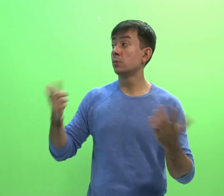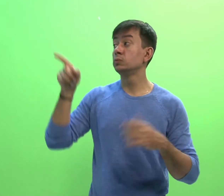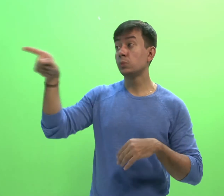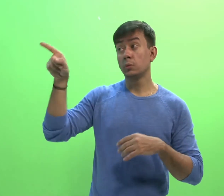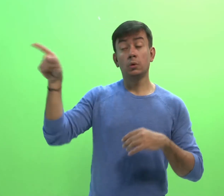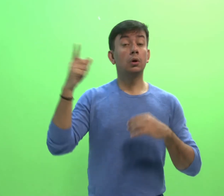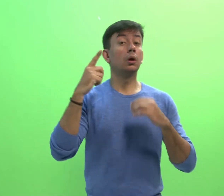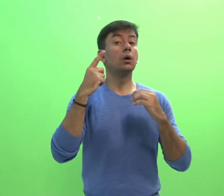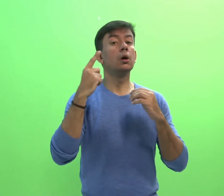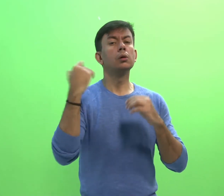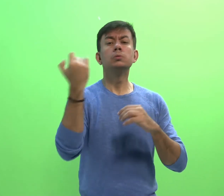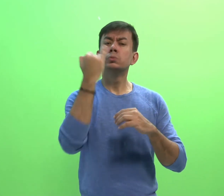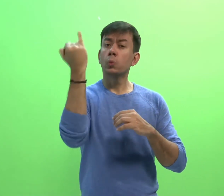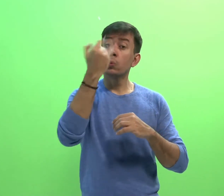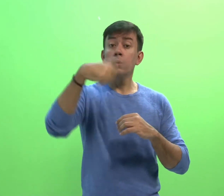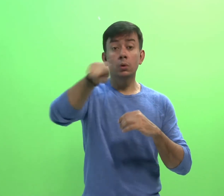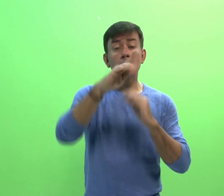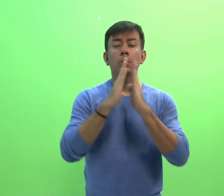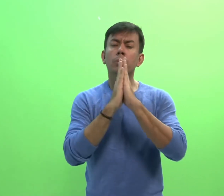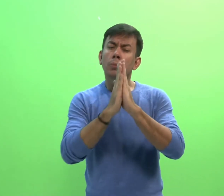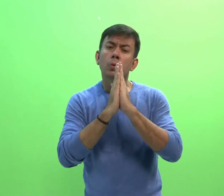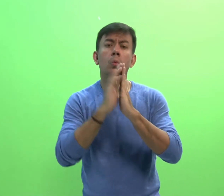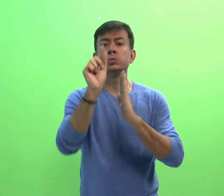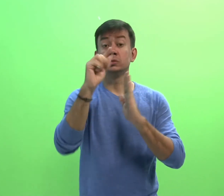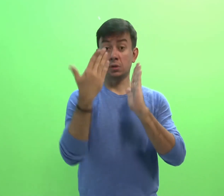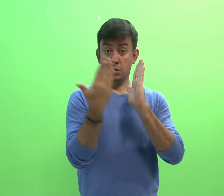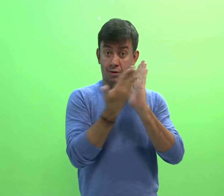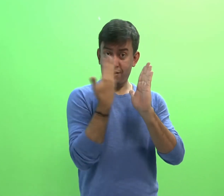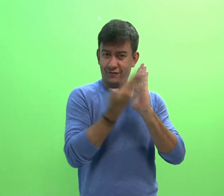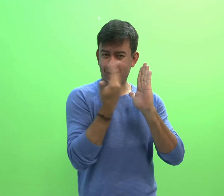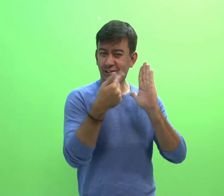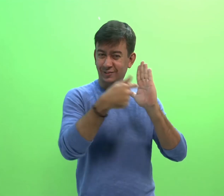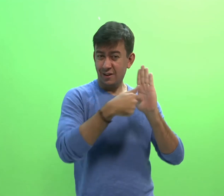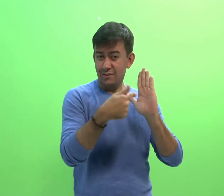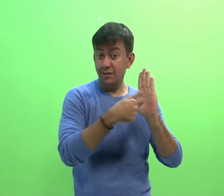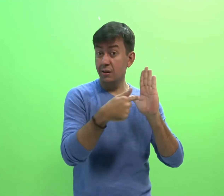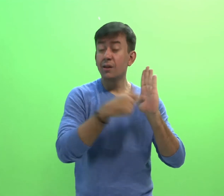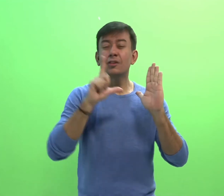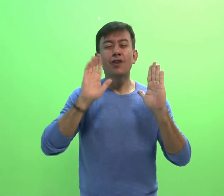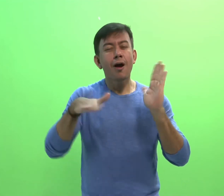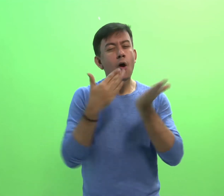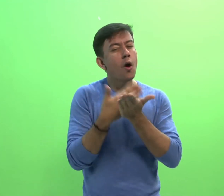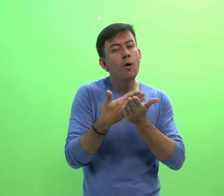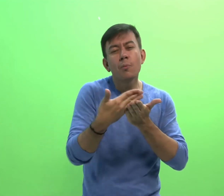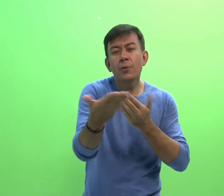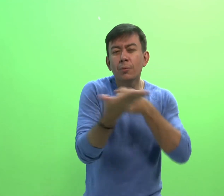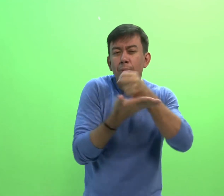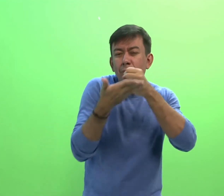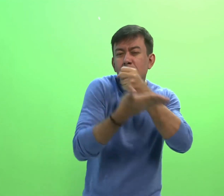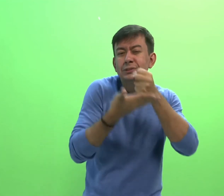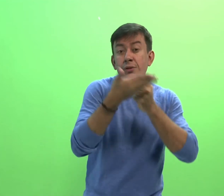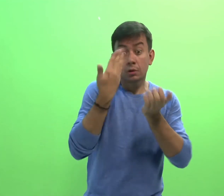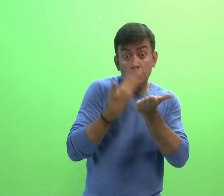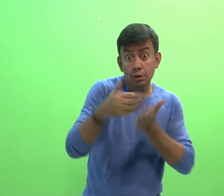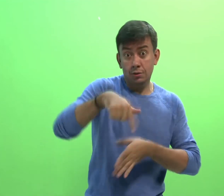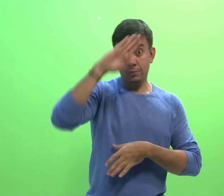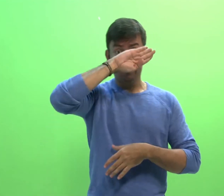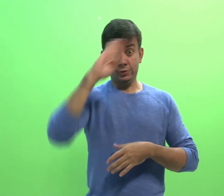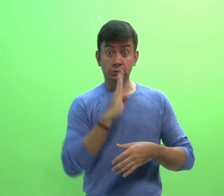Bem, é muito importante, eu peço por favor, que este livro que foi mostrado, ele já mostra